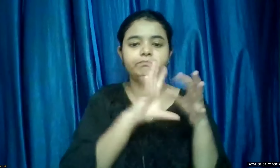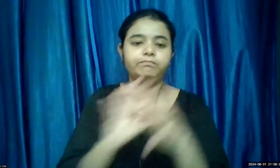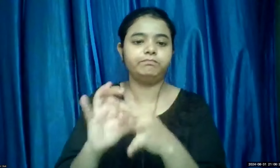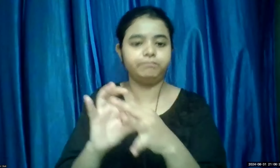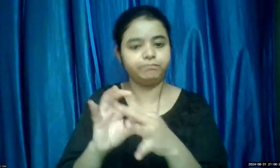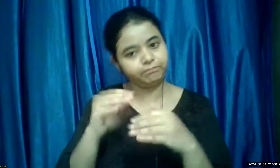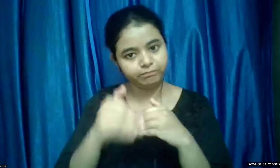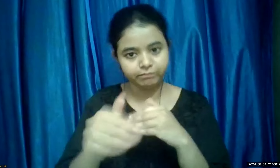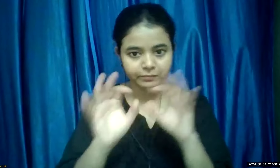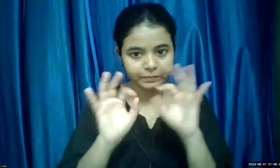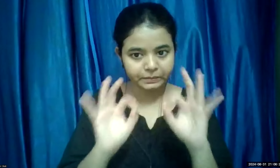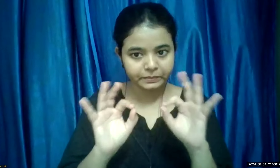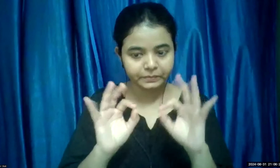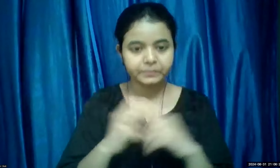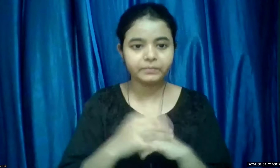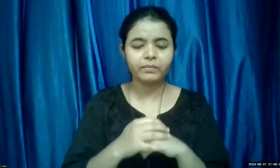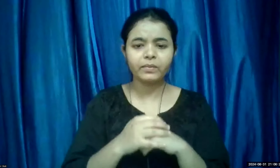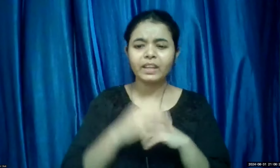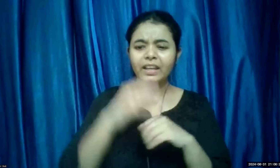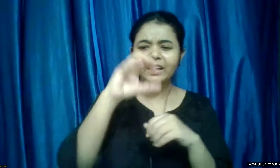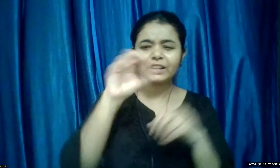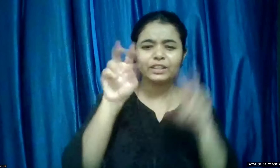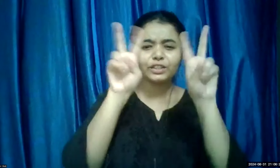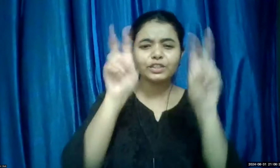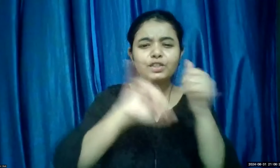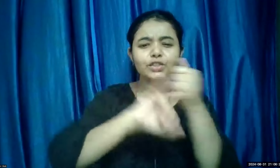तो ये जो 9वां श्लोक है,